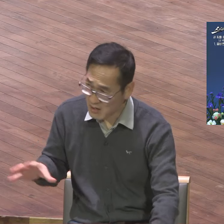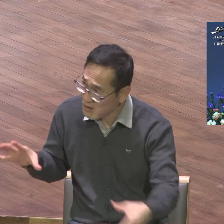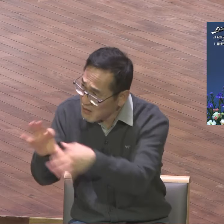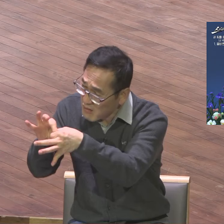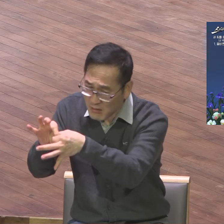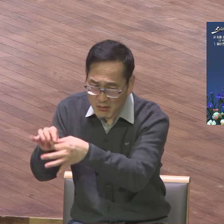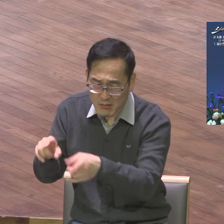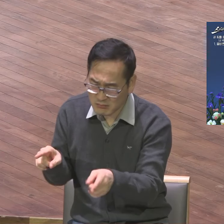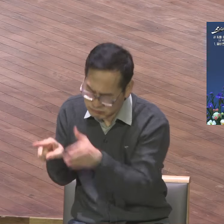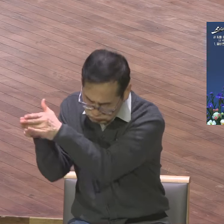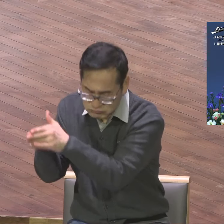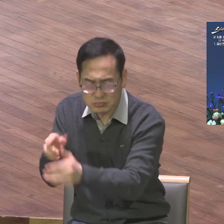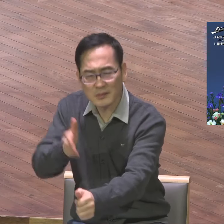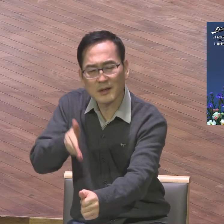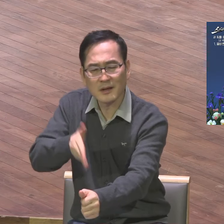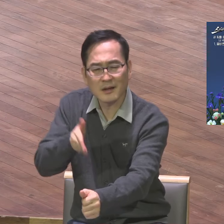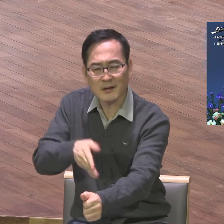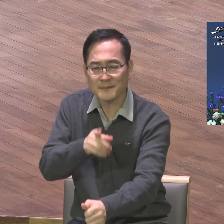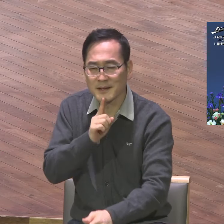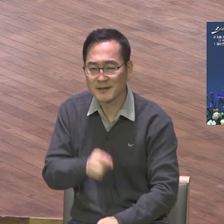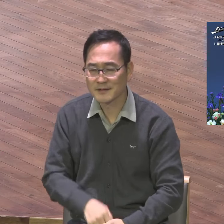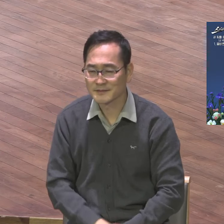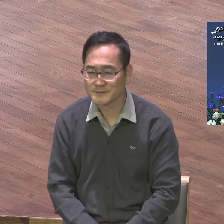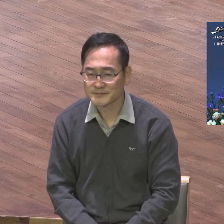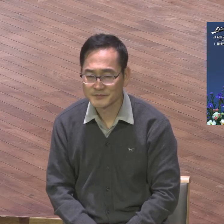지금 묻고 있잖아요.